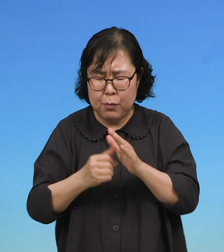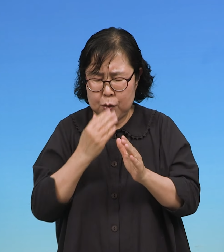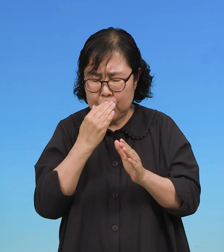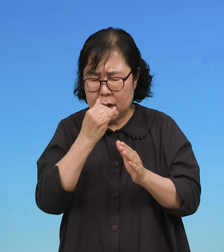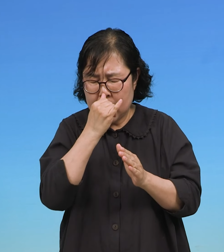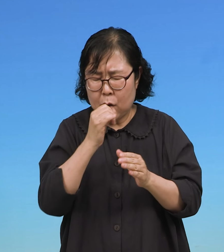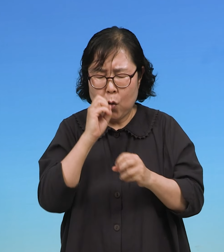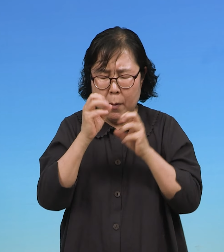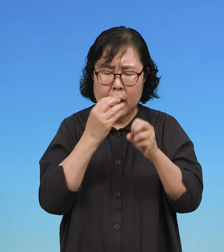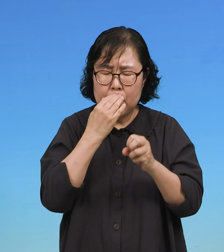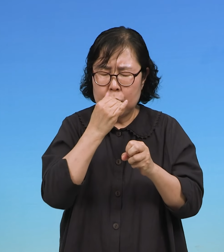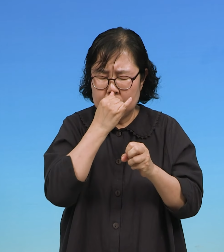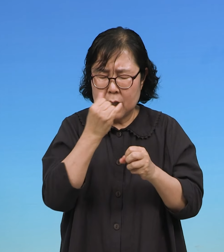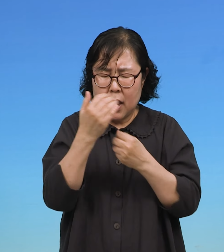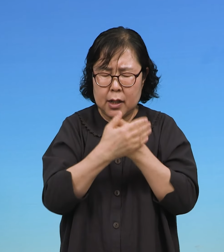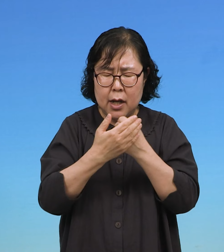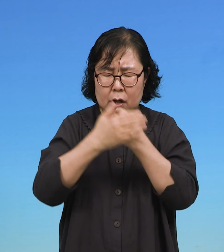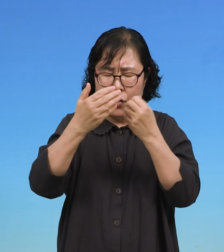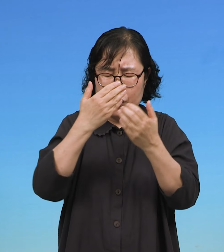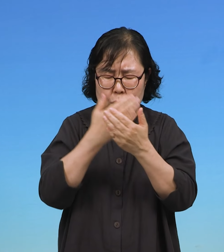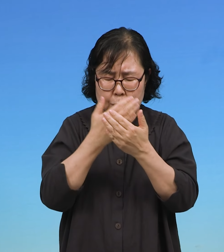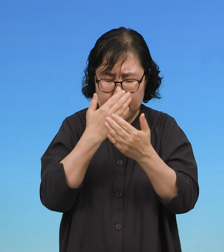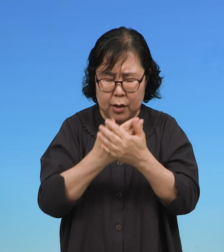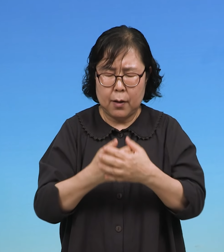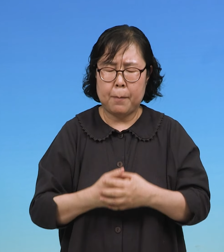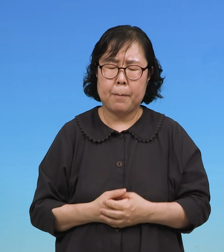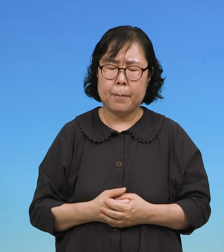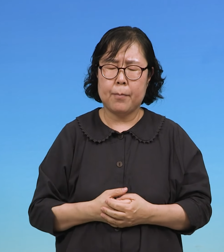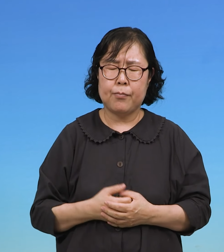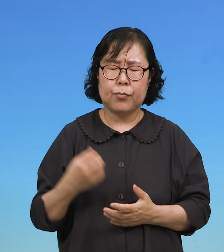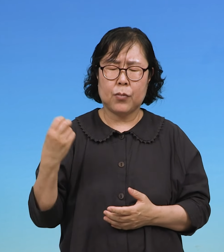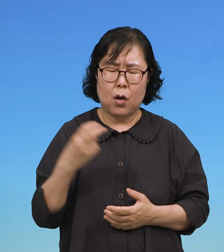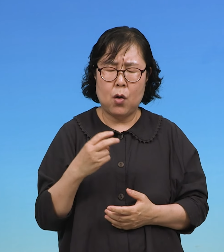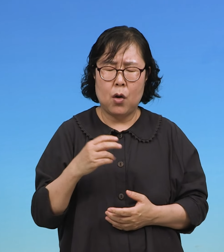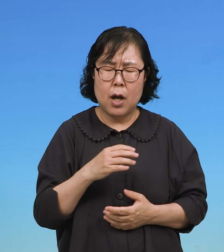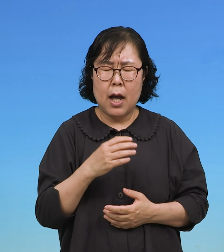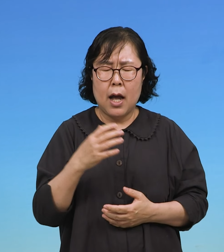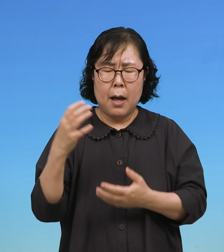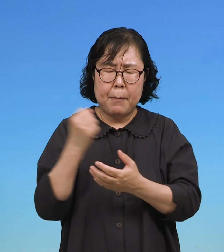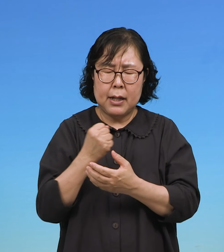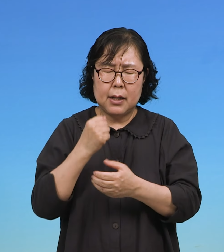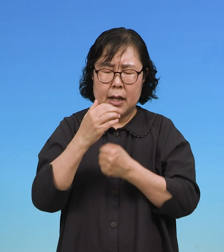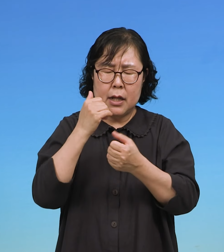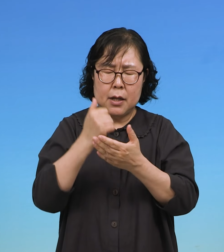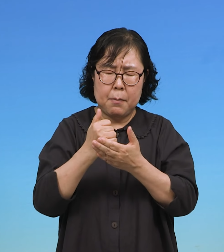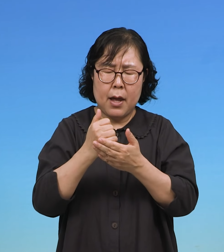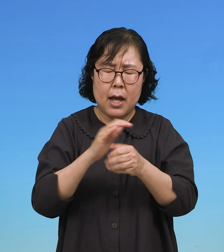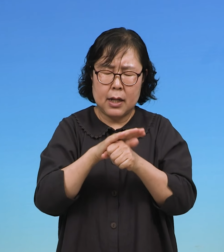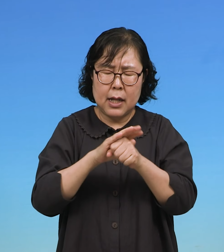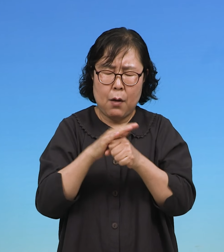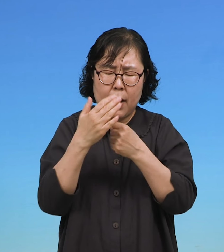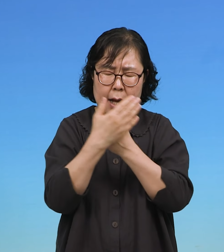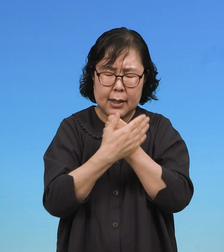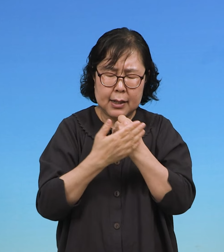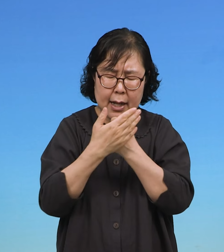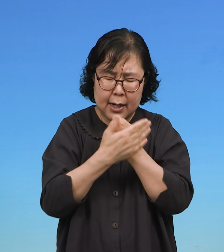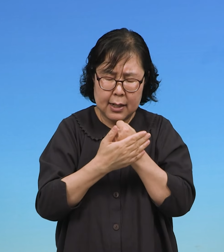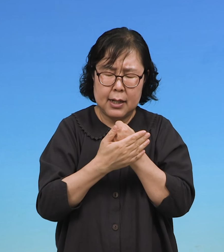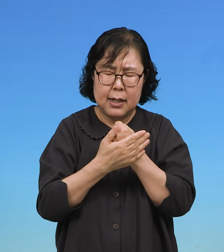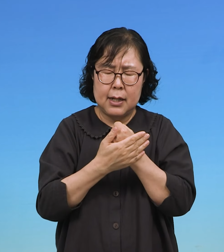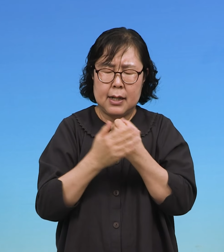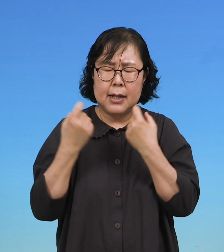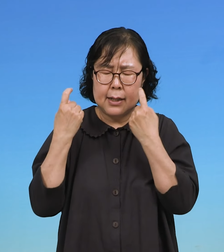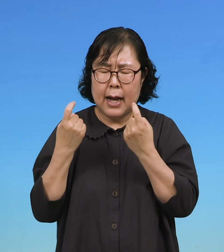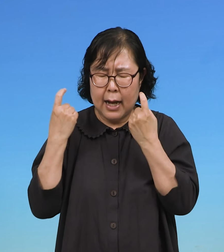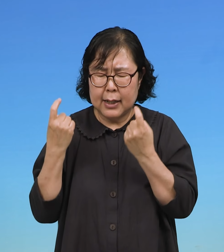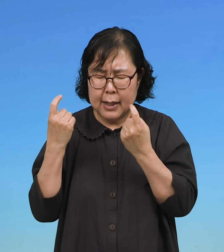내려 주시옵소서. 하나님, 그런가 하면 우리도 하나님 그 받은 하나님의 호의한 대를 참 나그네